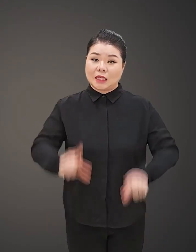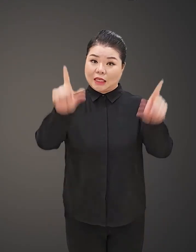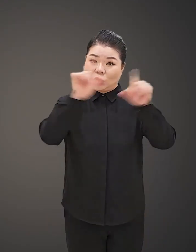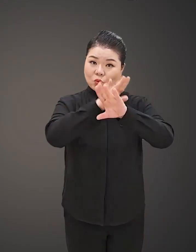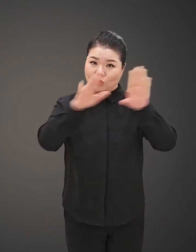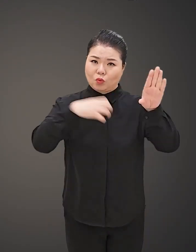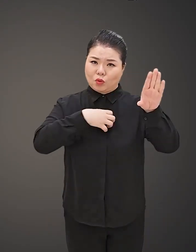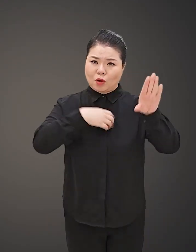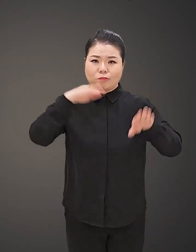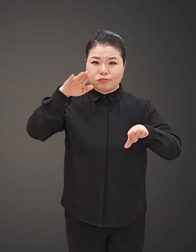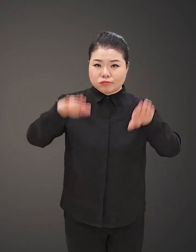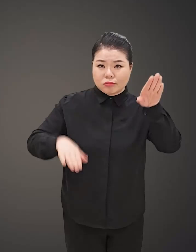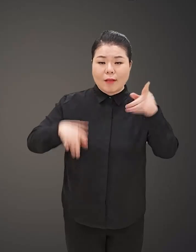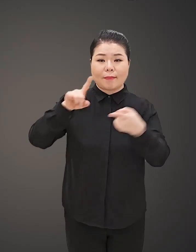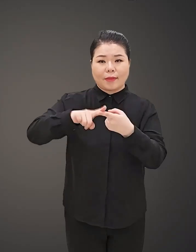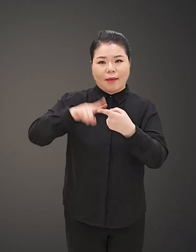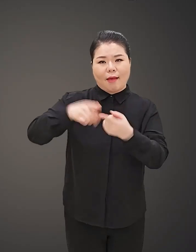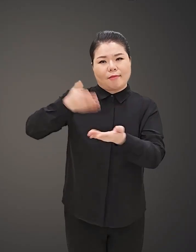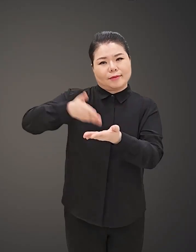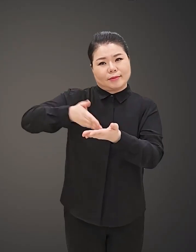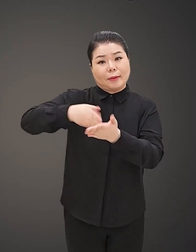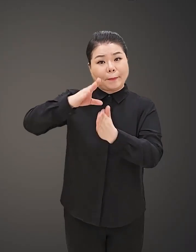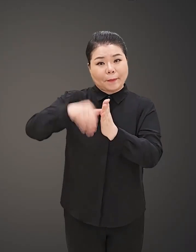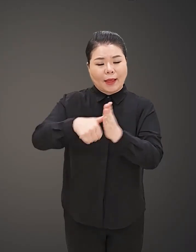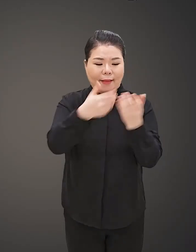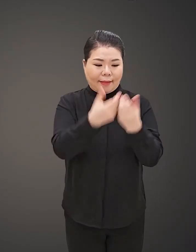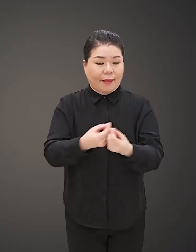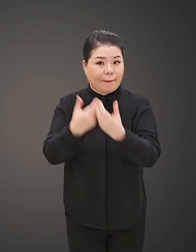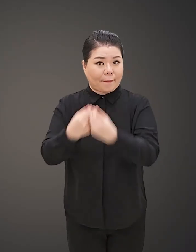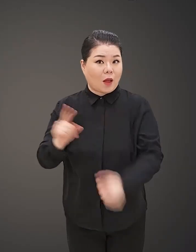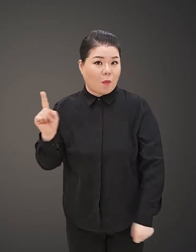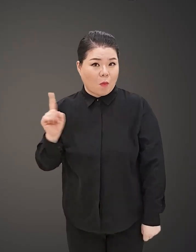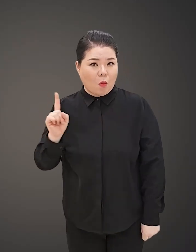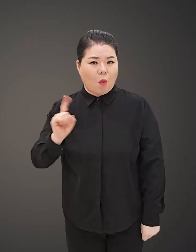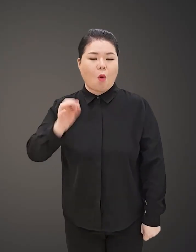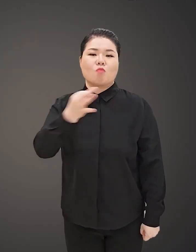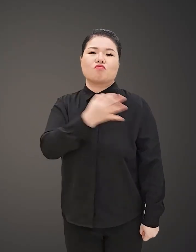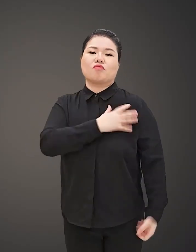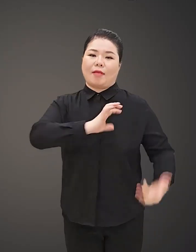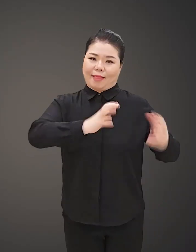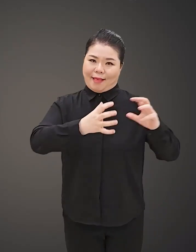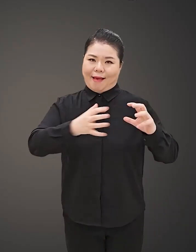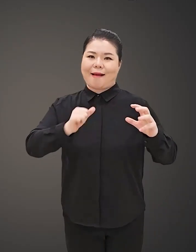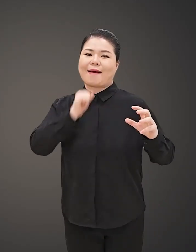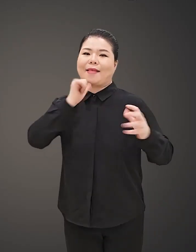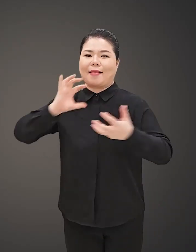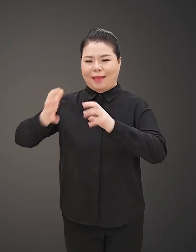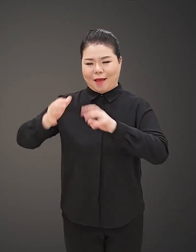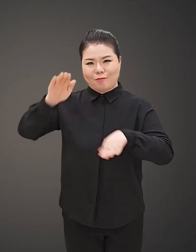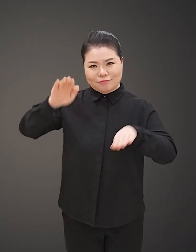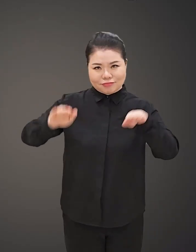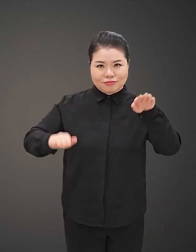기후위기의 불평등에 관해 이야기할 때 자주 드는 사례가 부자 나라와 가난한 나라의 불평등입니다.